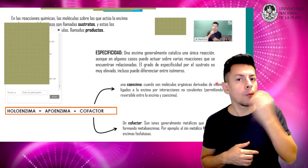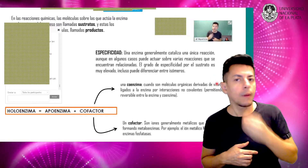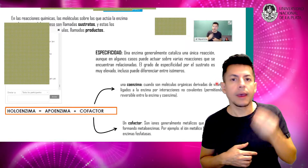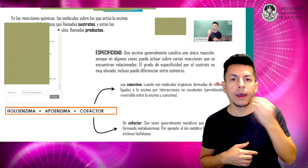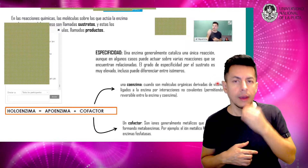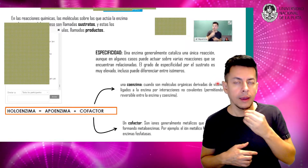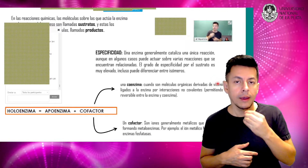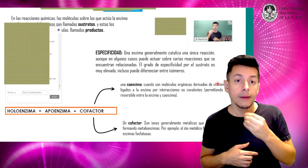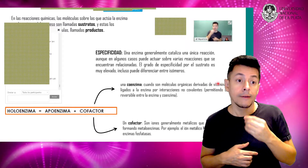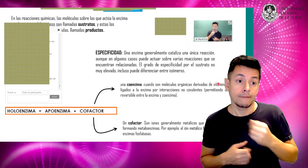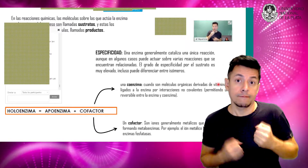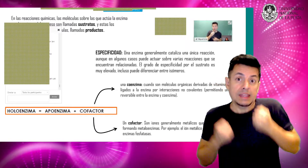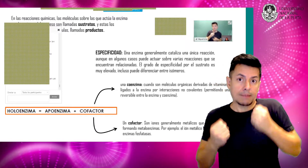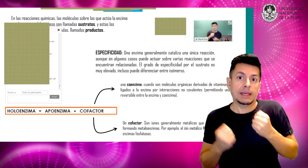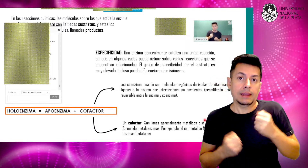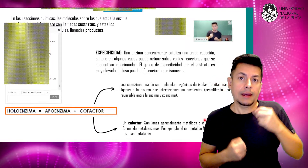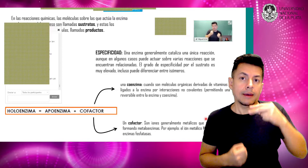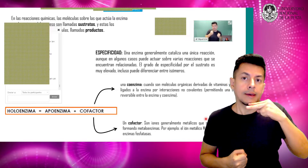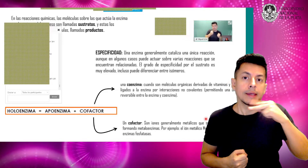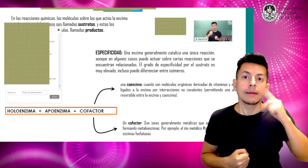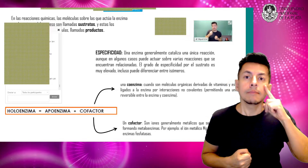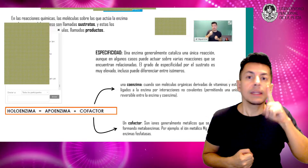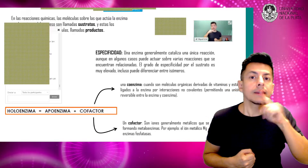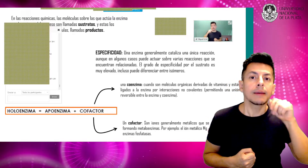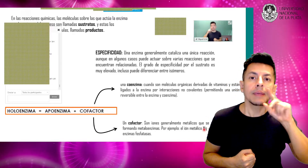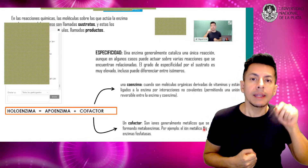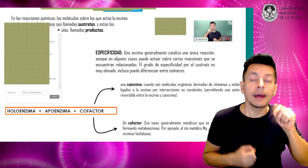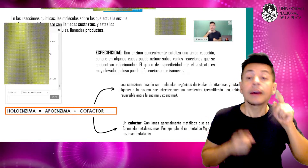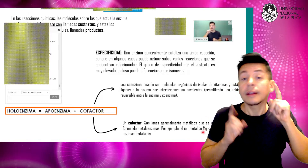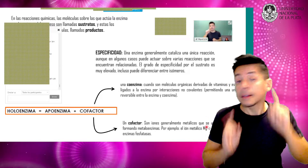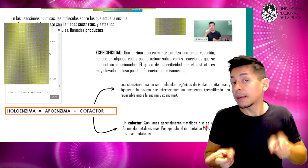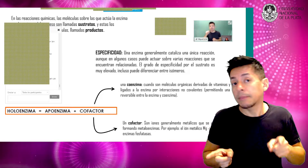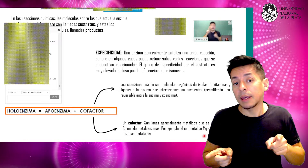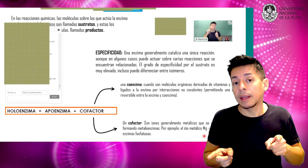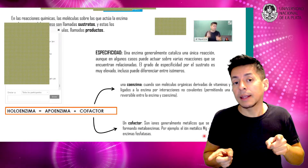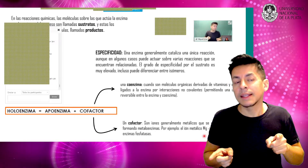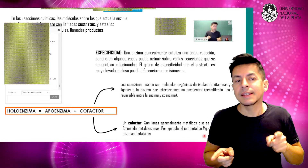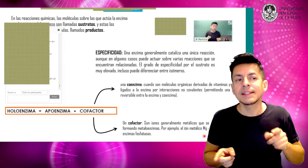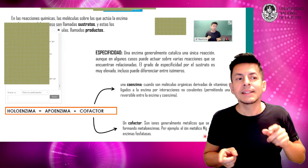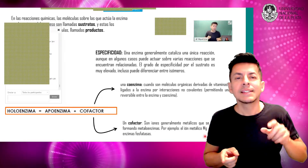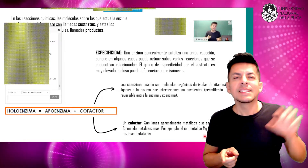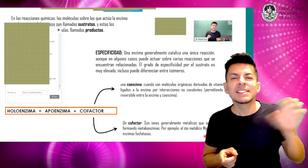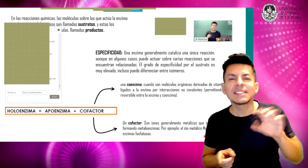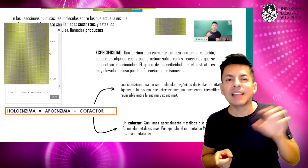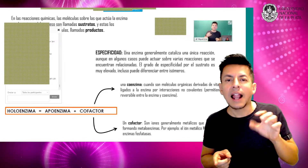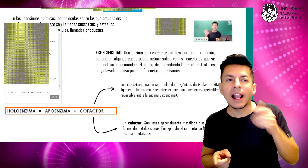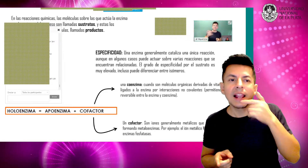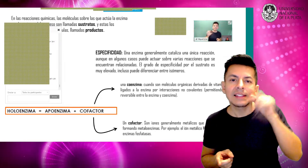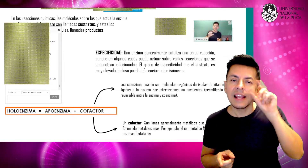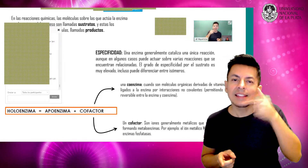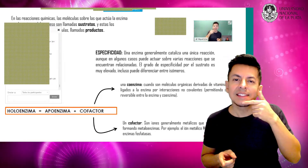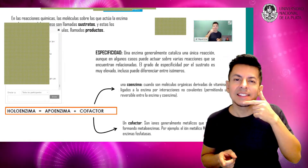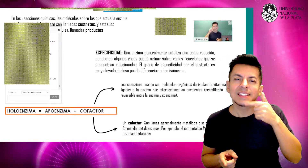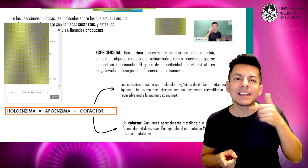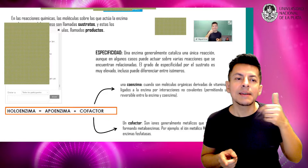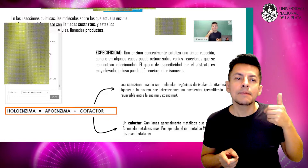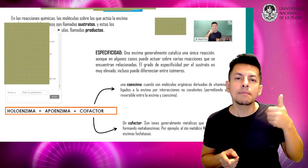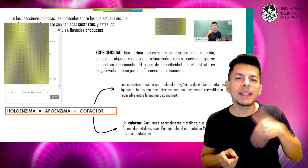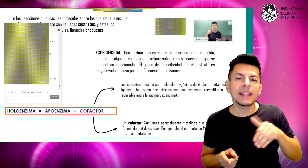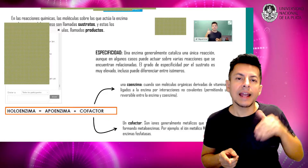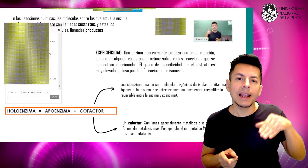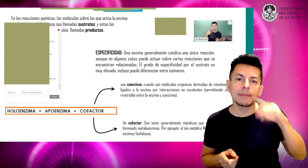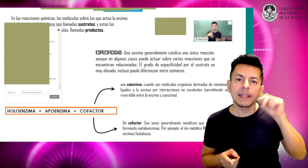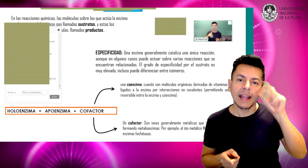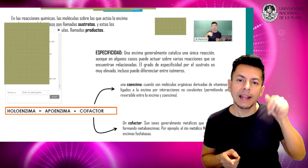consumir vitaminas, ¿sí? Y también sales minerales para que nuestras enzimas funcionen